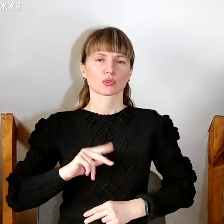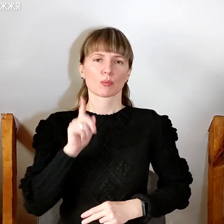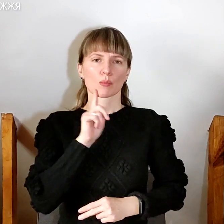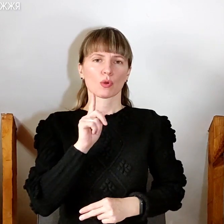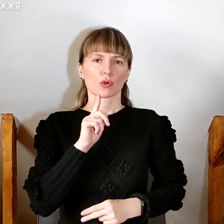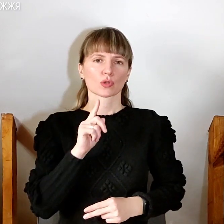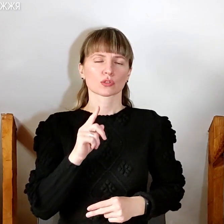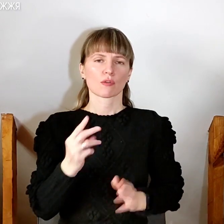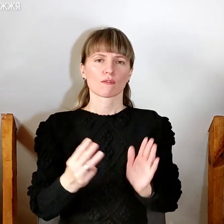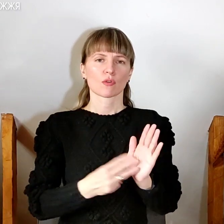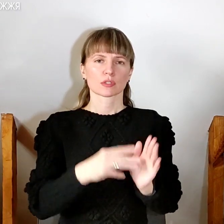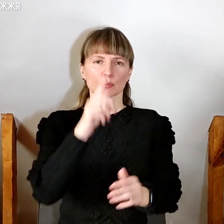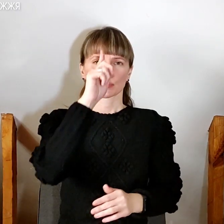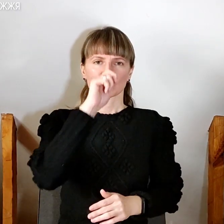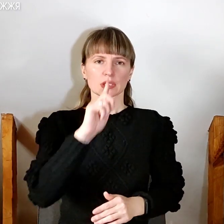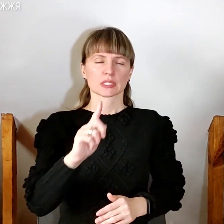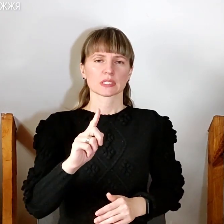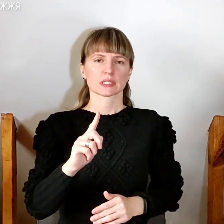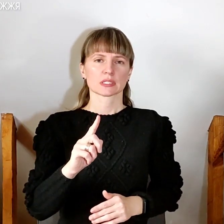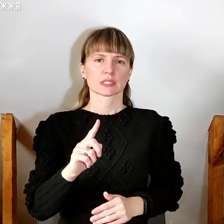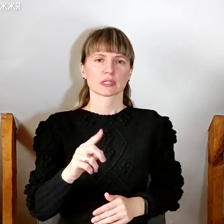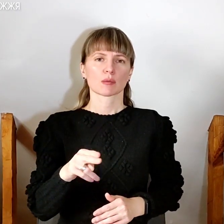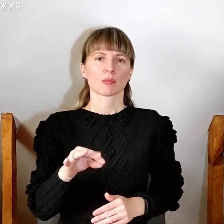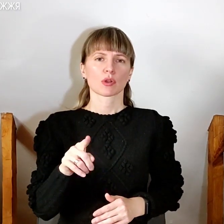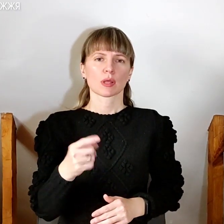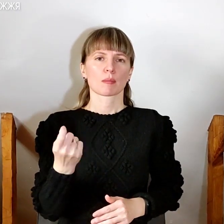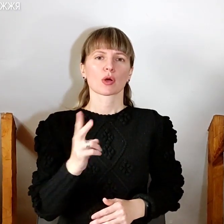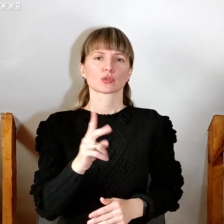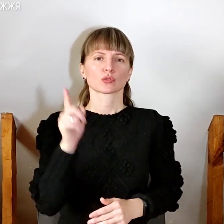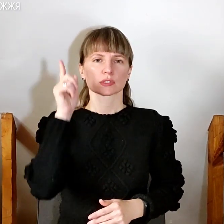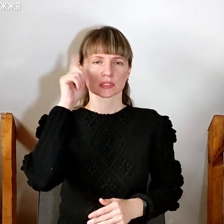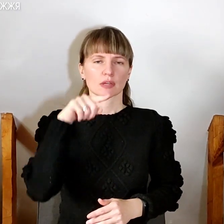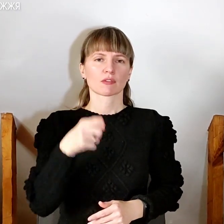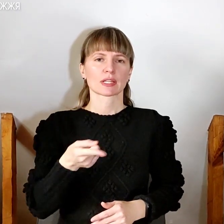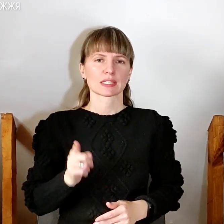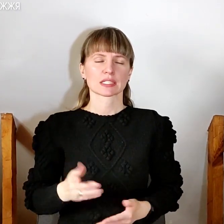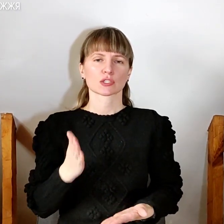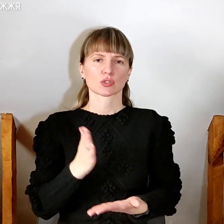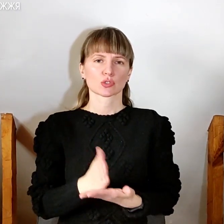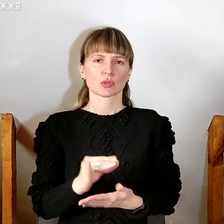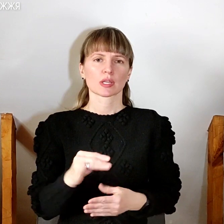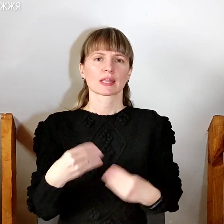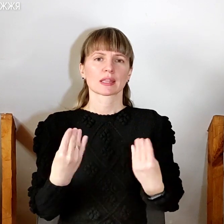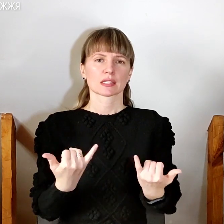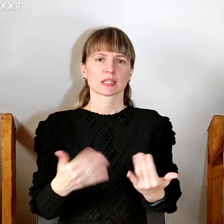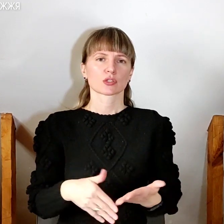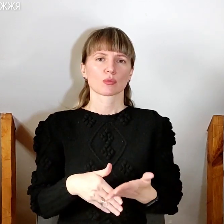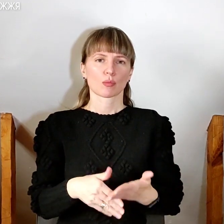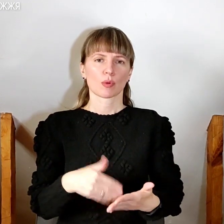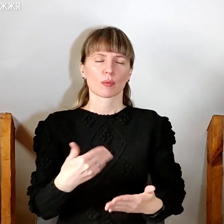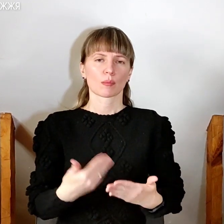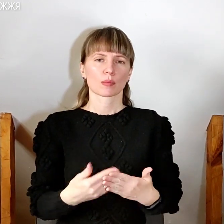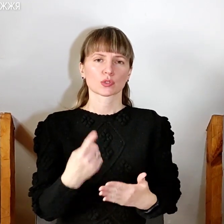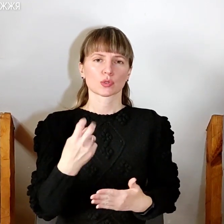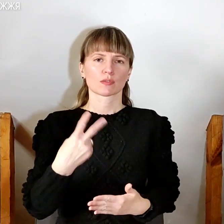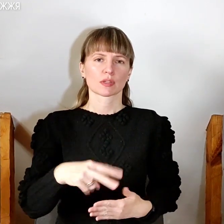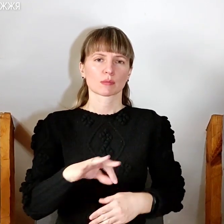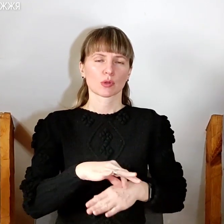свій місяць. Про неї мало хто що знає, але вона дійсно існує і надає зараз допомогу близько 120 пацієнтам,